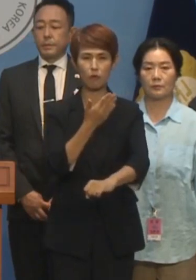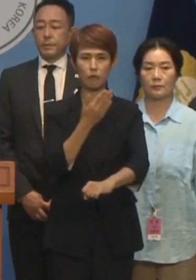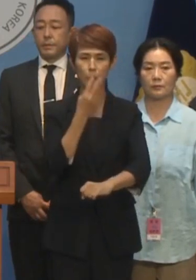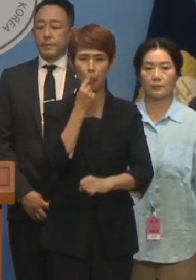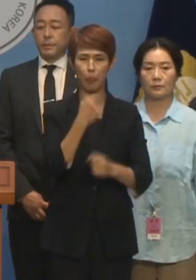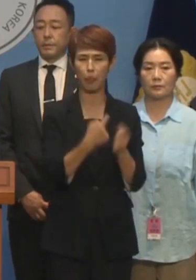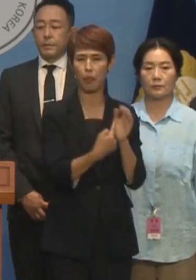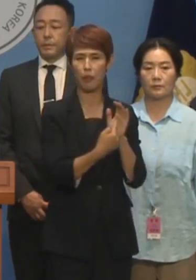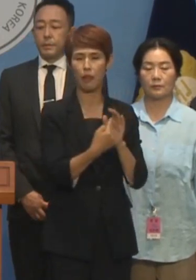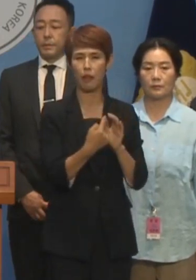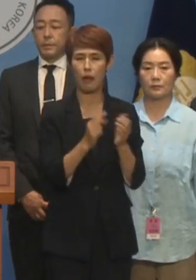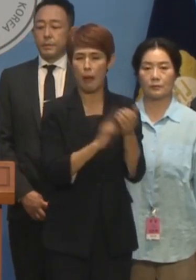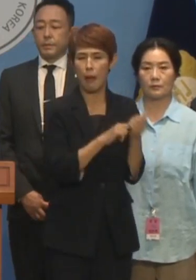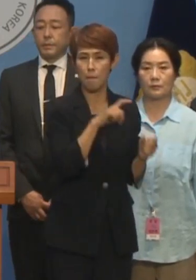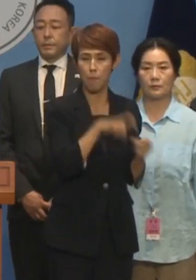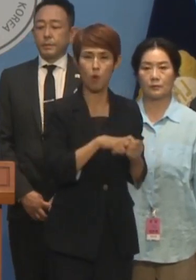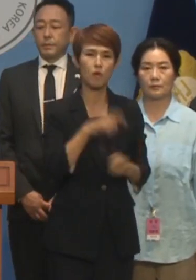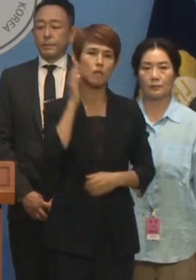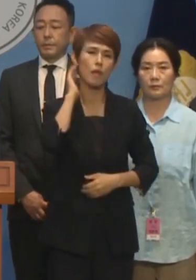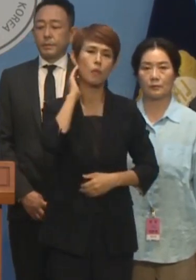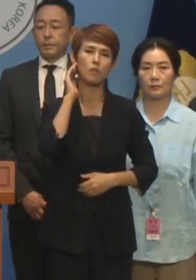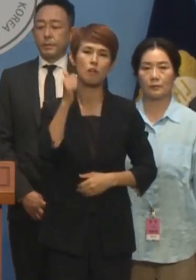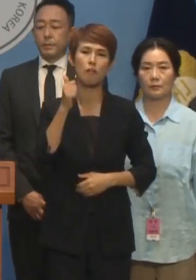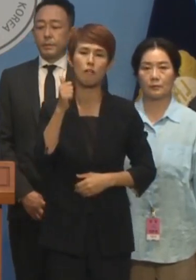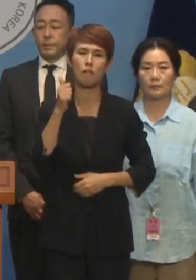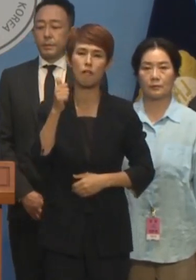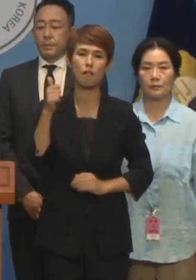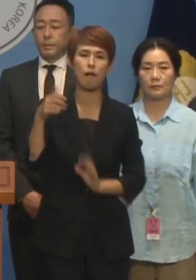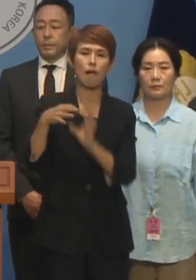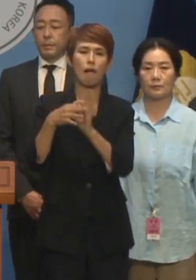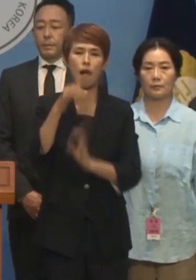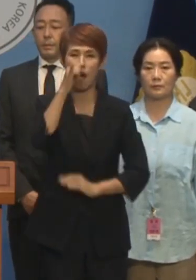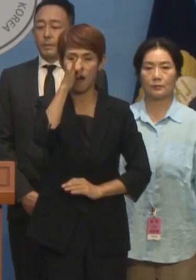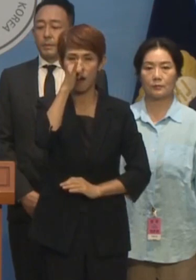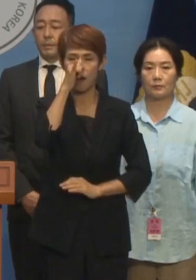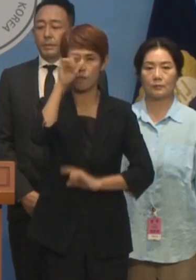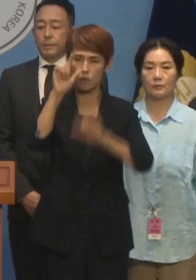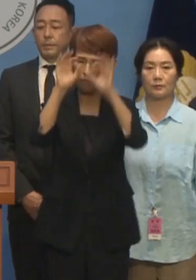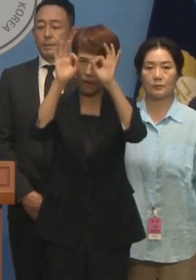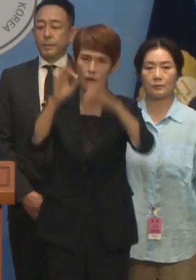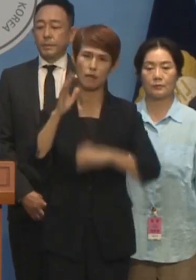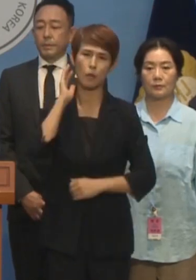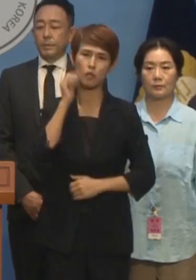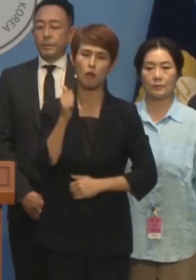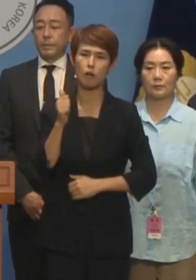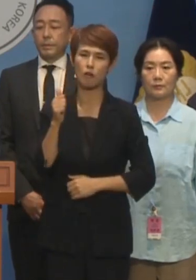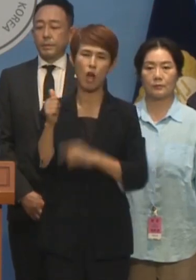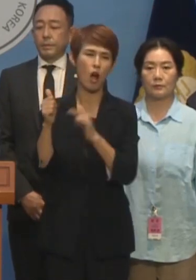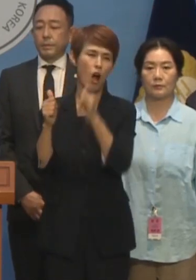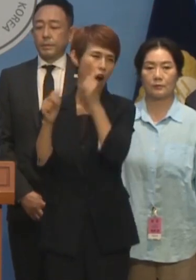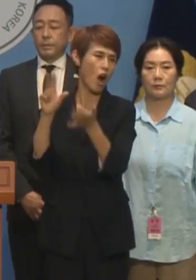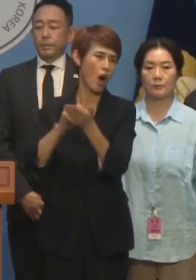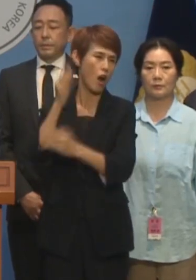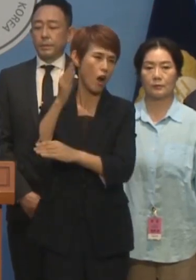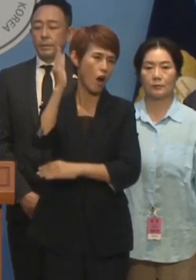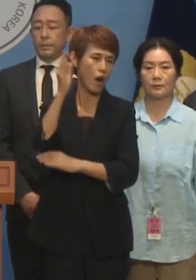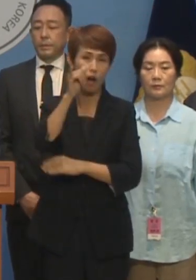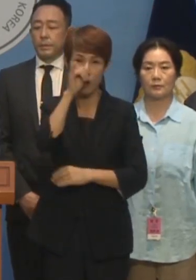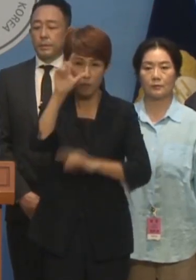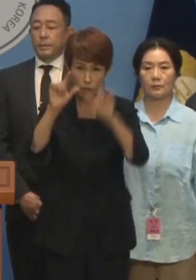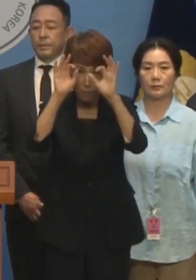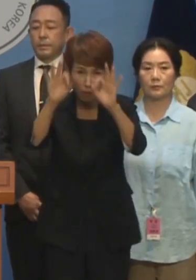위해 대통령까지 끌어들이는 안타까운 현실을 보며 과연 위기의 당을